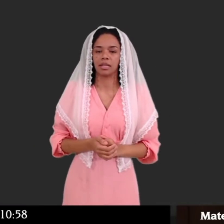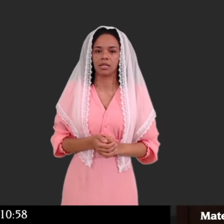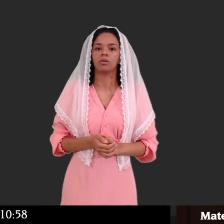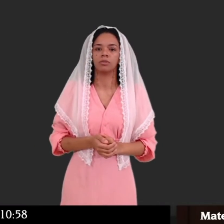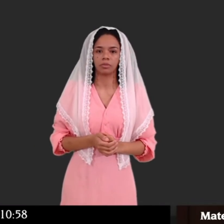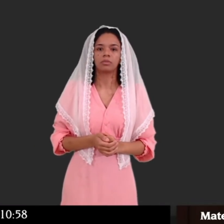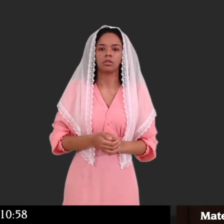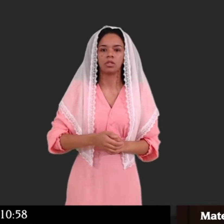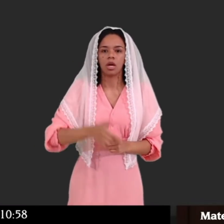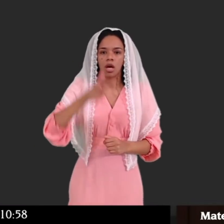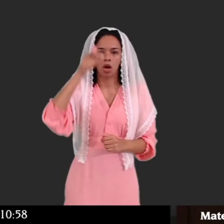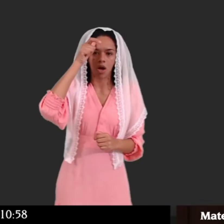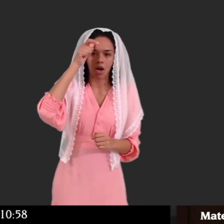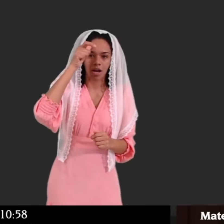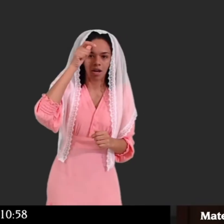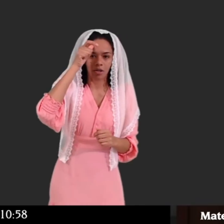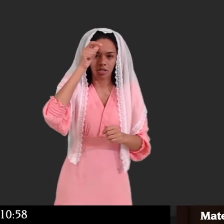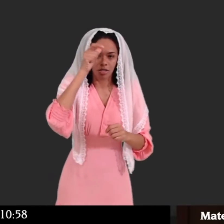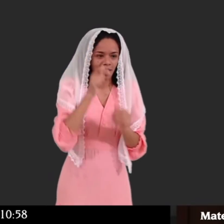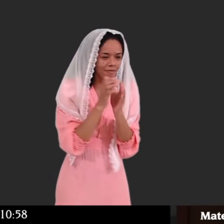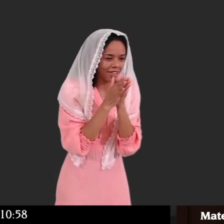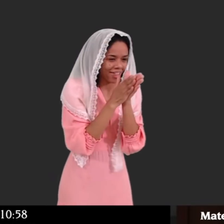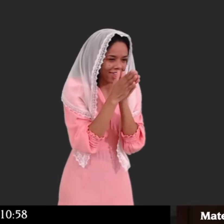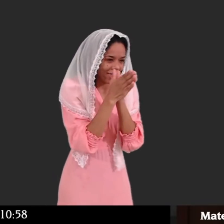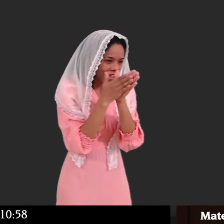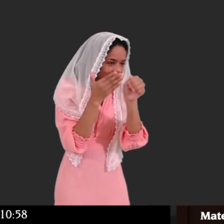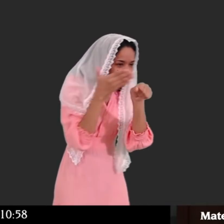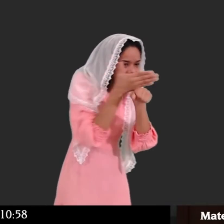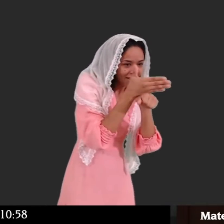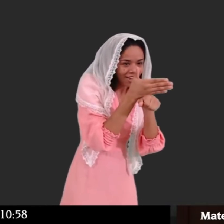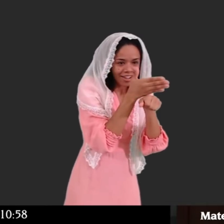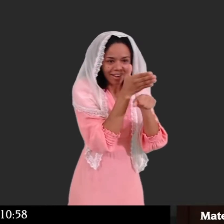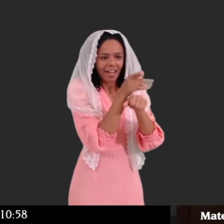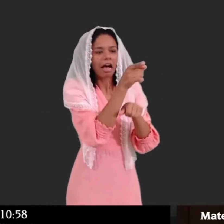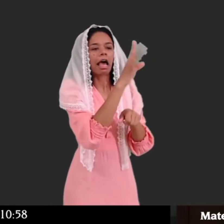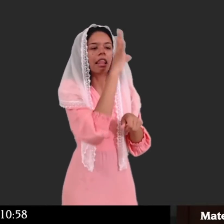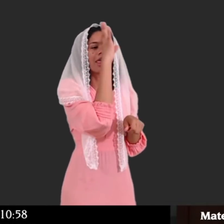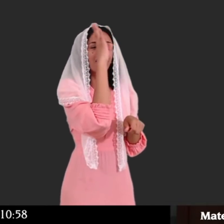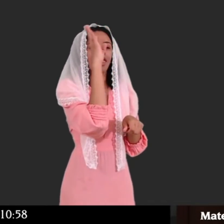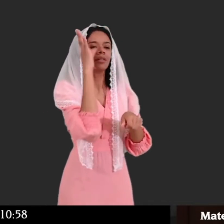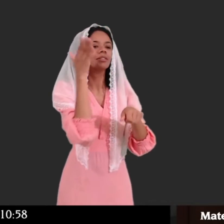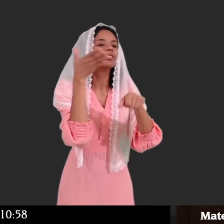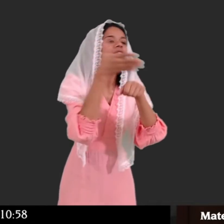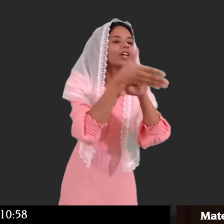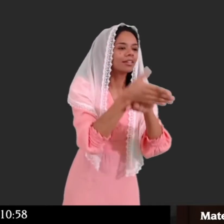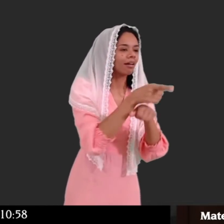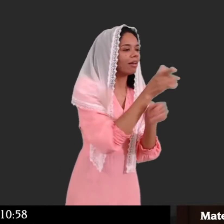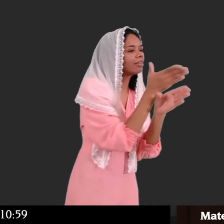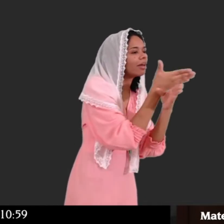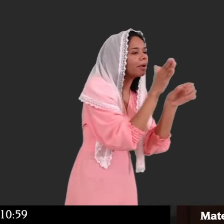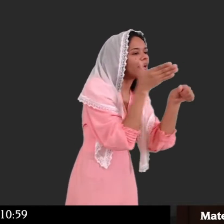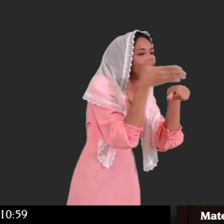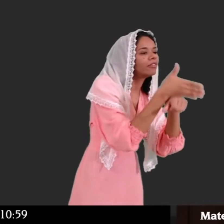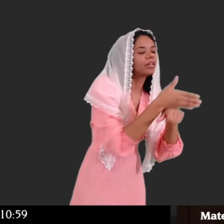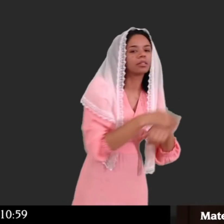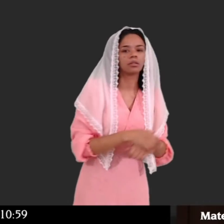O inimigo está semeando o joio. Ele fala, deixa nós arrancar esse joio. Não vou